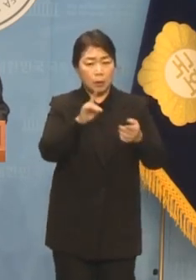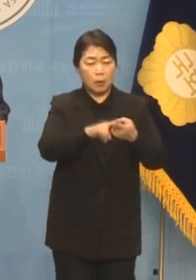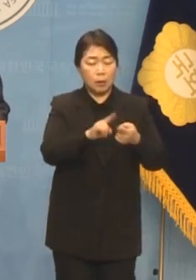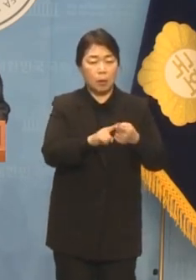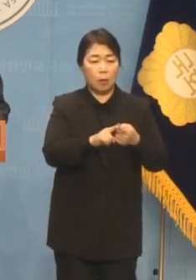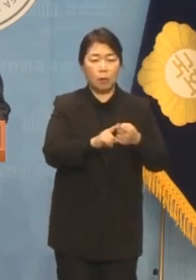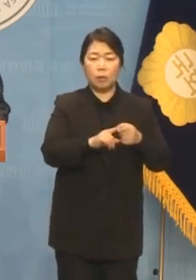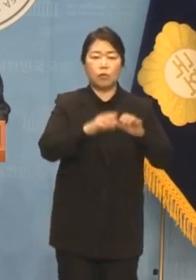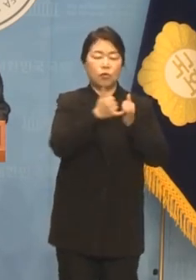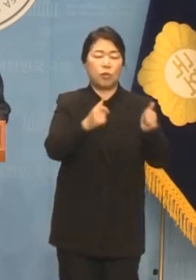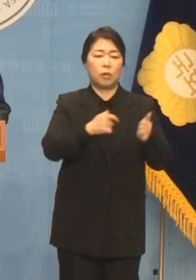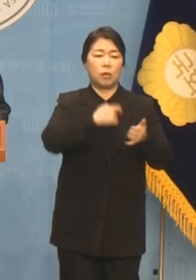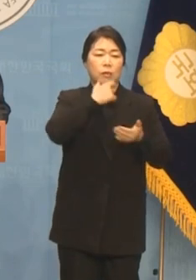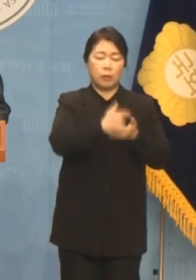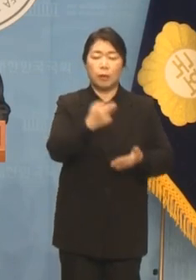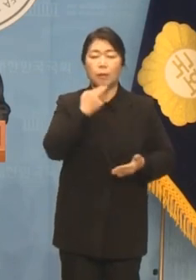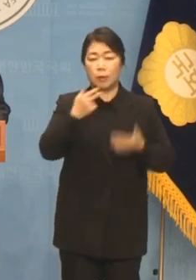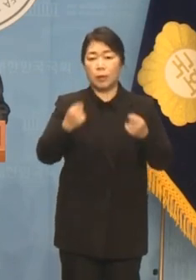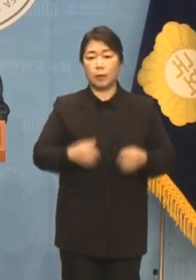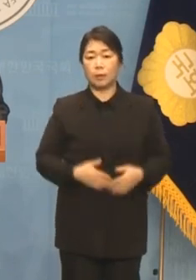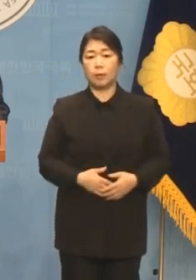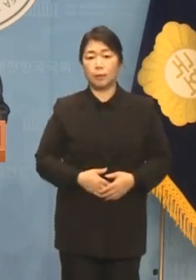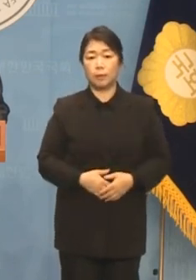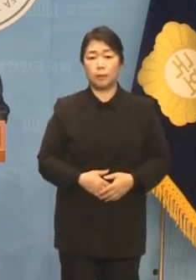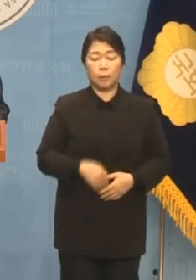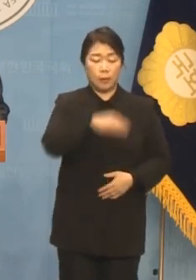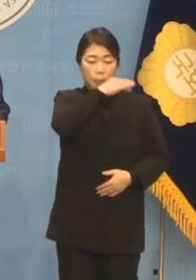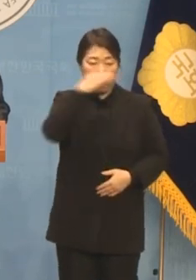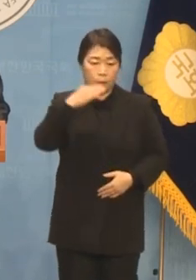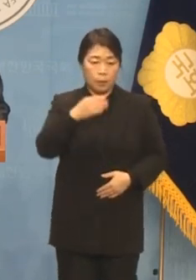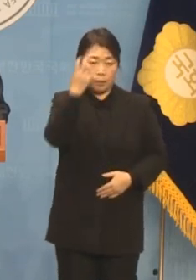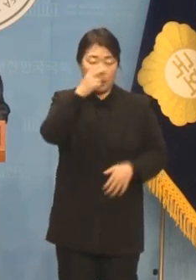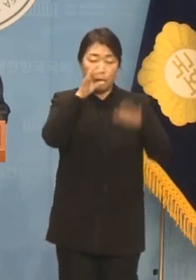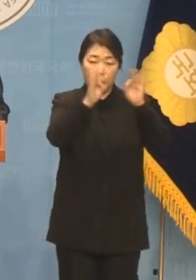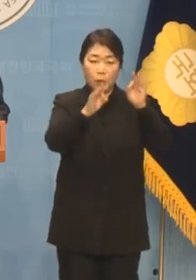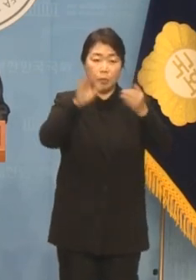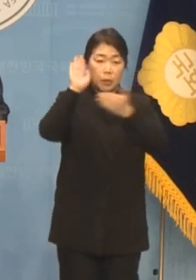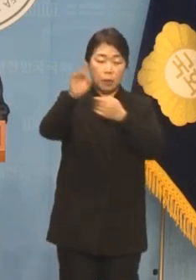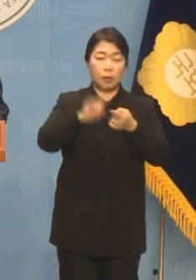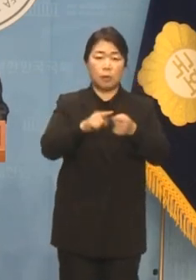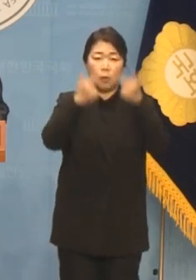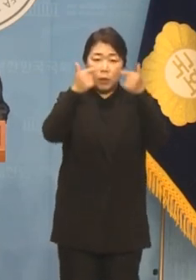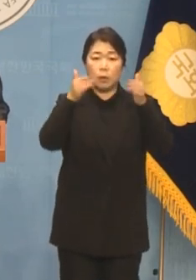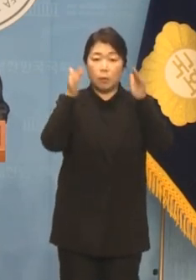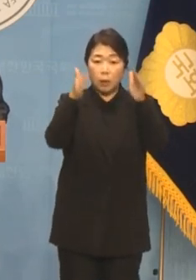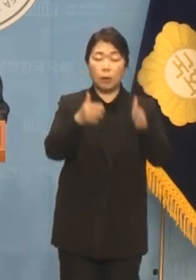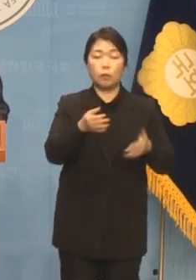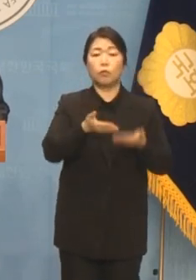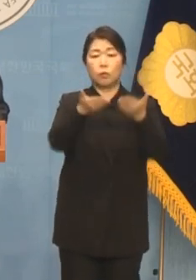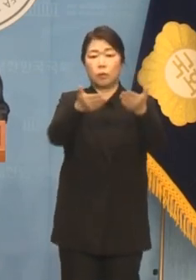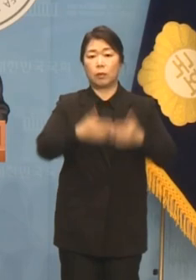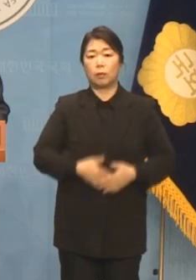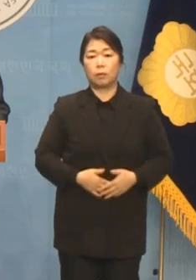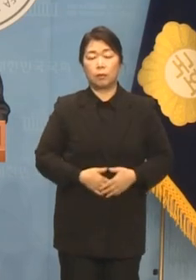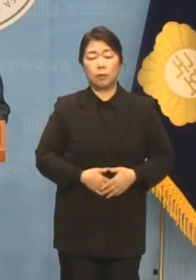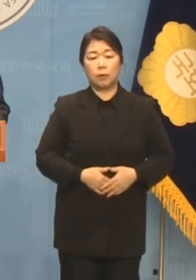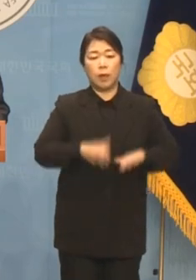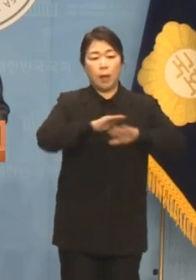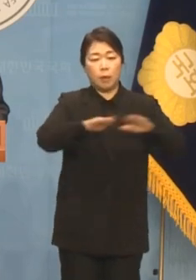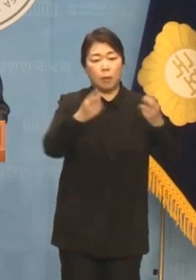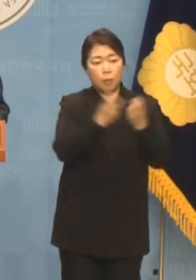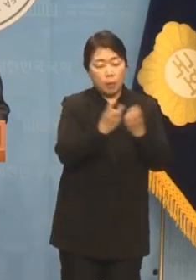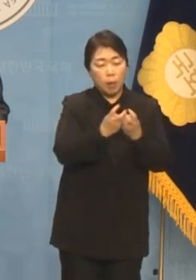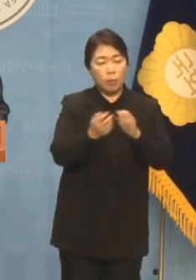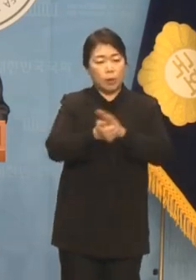것입니다 제대로된 진단을 바탕으로 미에 대한 방향성을 제시하고 대과 희망을